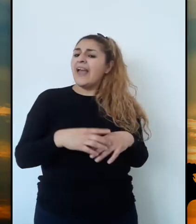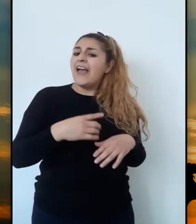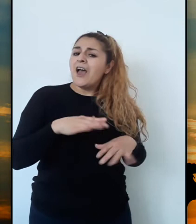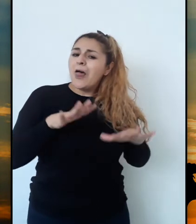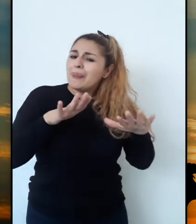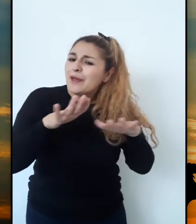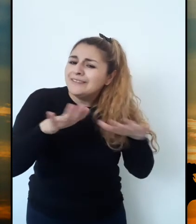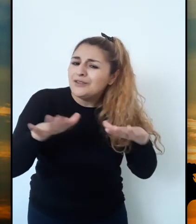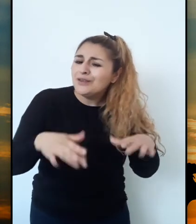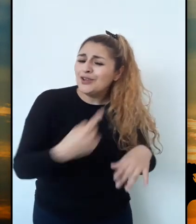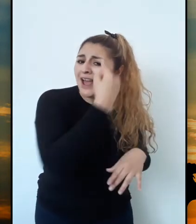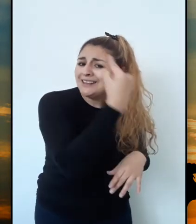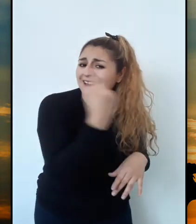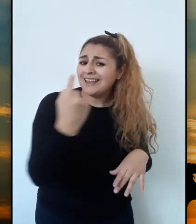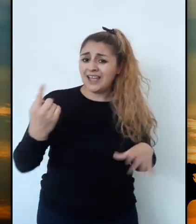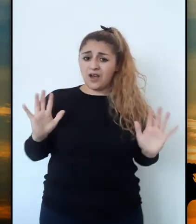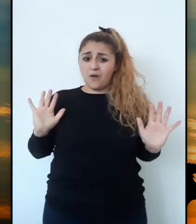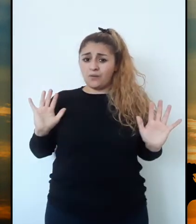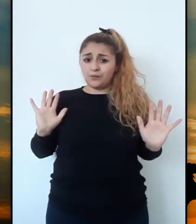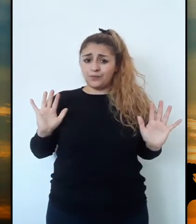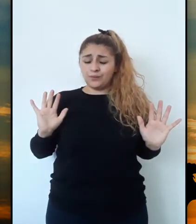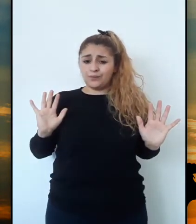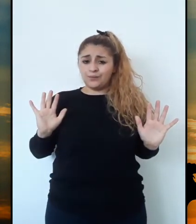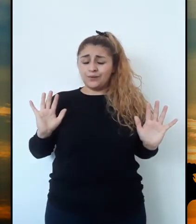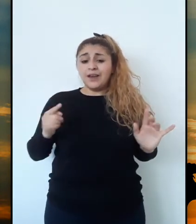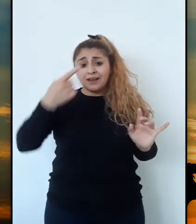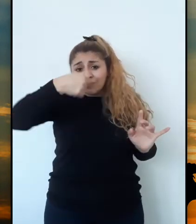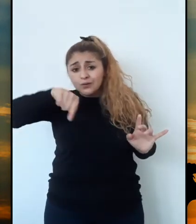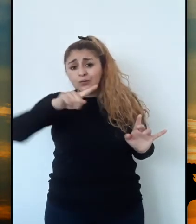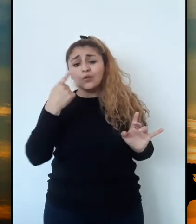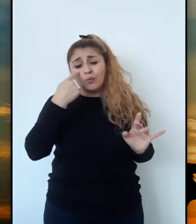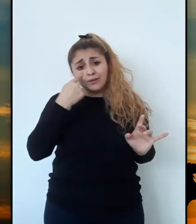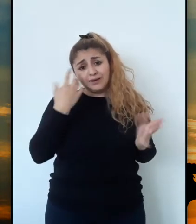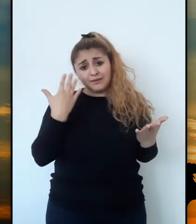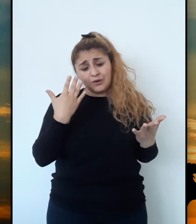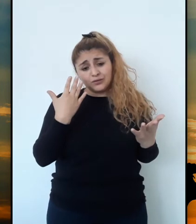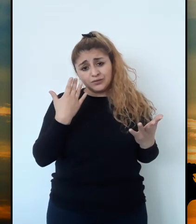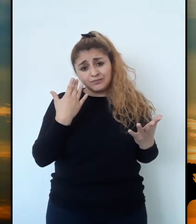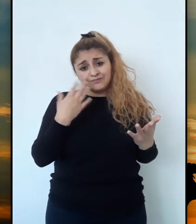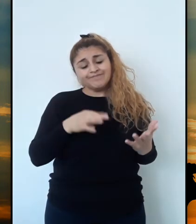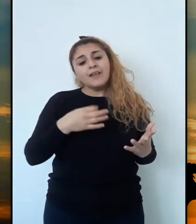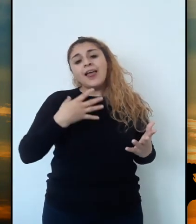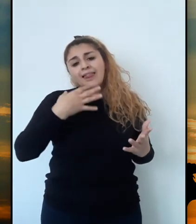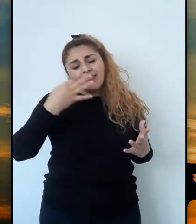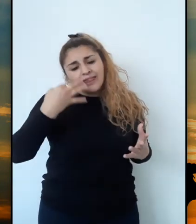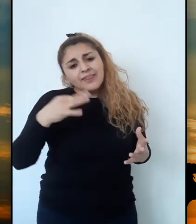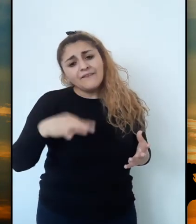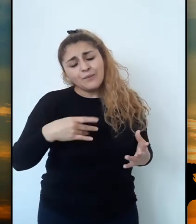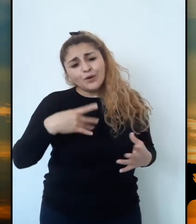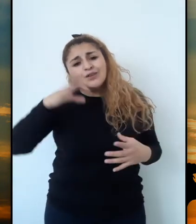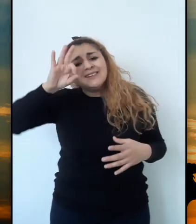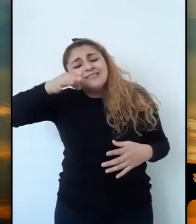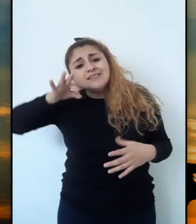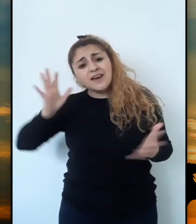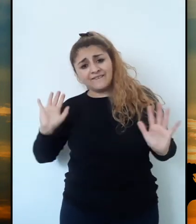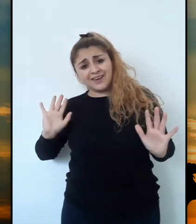Dans chaque situation, en cada situación que Dieu me permet de vivre, que Dios nos permite vivir,